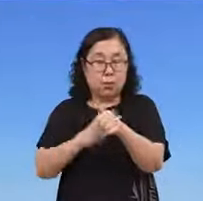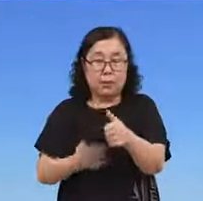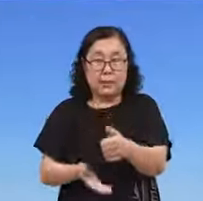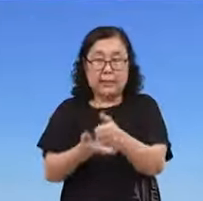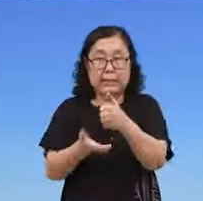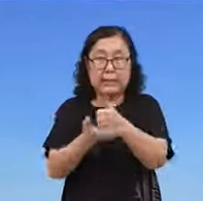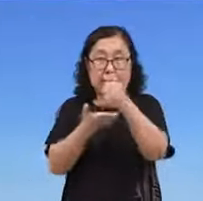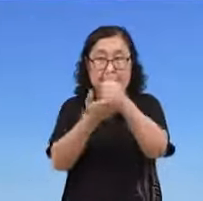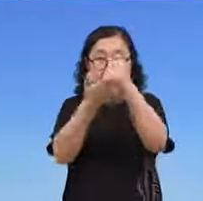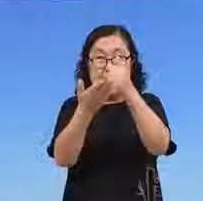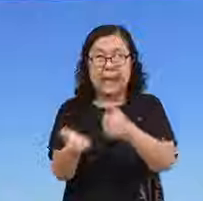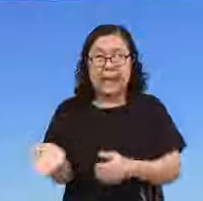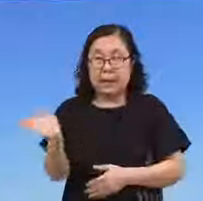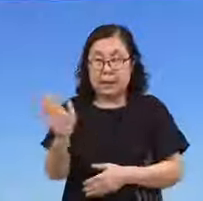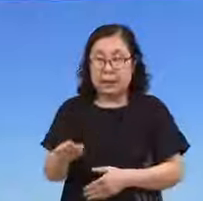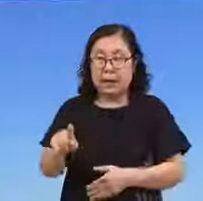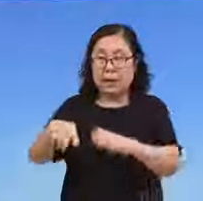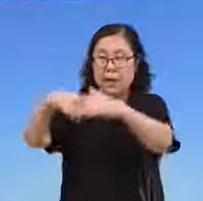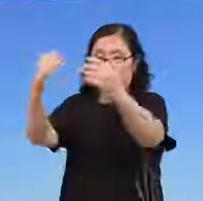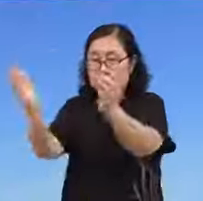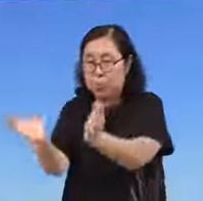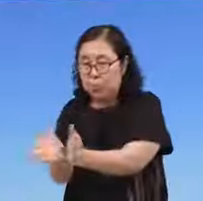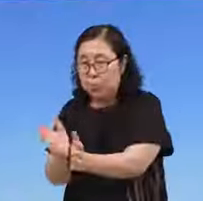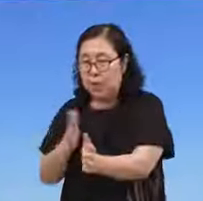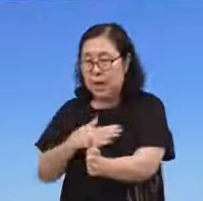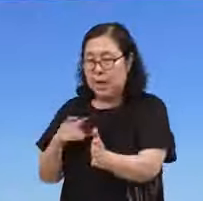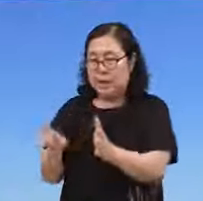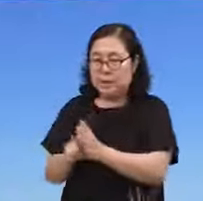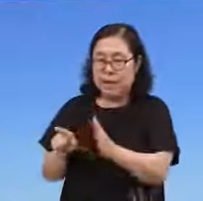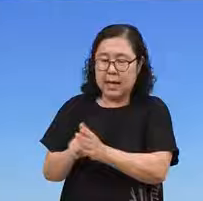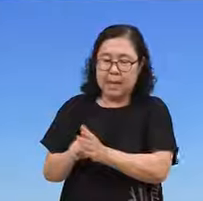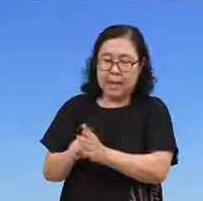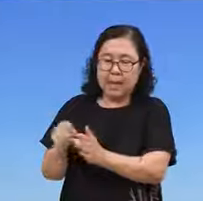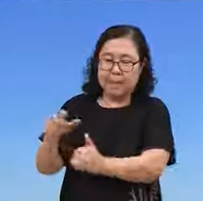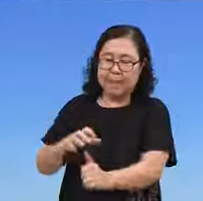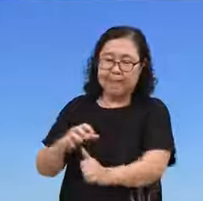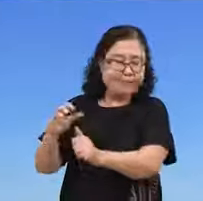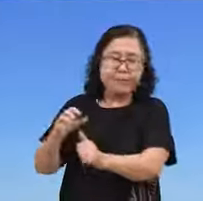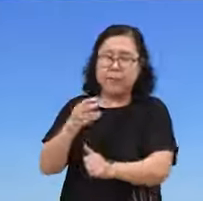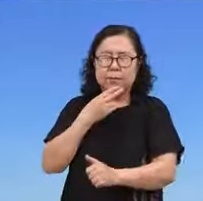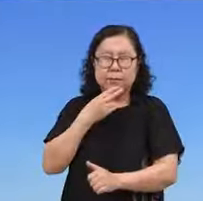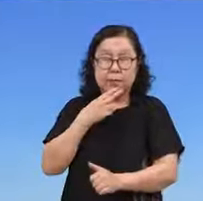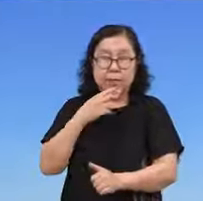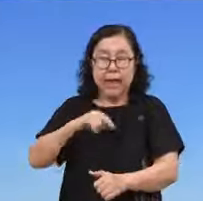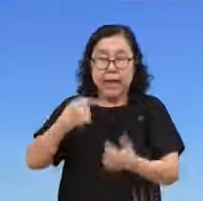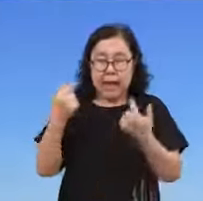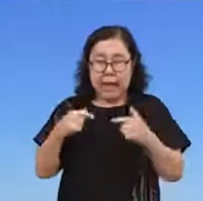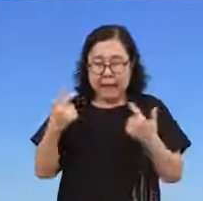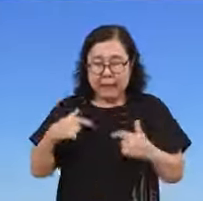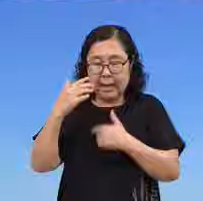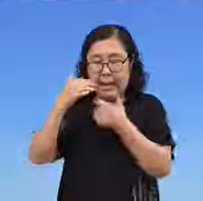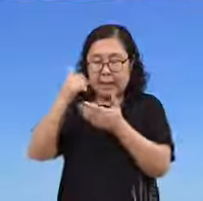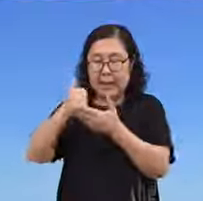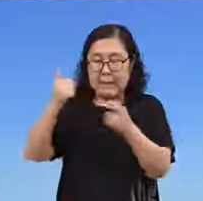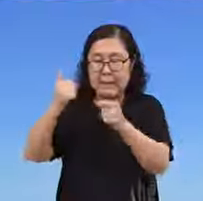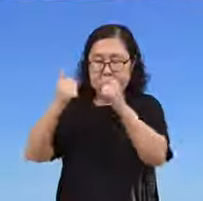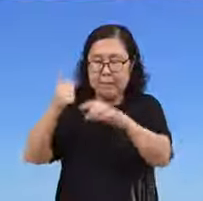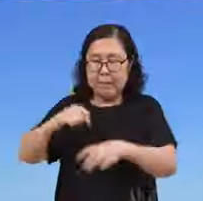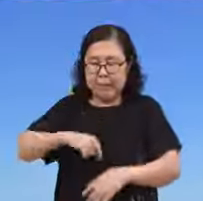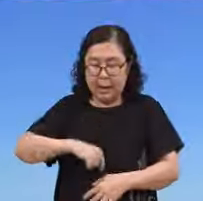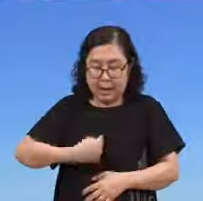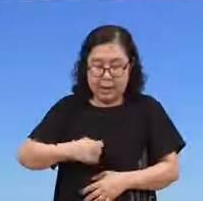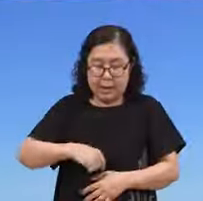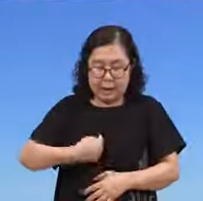칭송하고 있지만, 사도 바울은 그 그룹을 자기 신앙에 도입하지 않았습니다. 사도 바울은 늘 하나님 앞에 단독자로서,